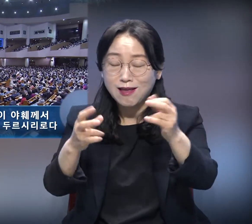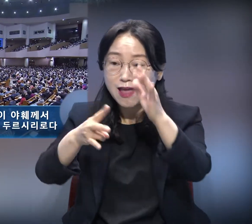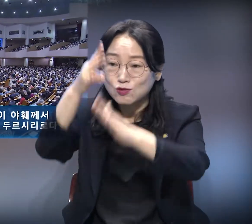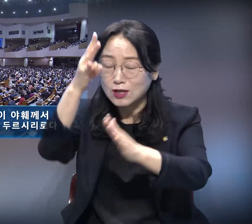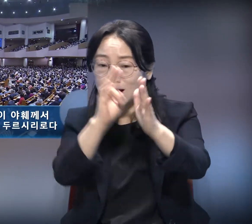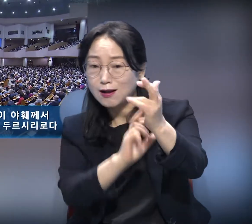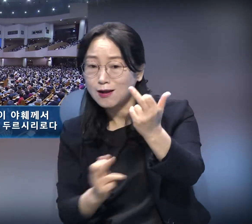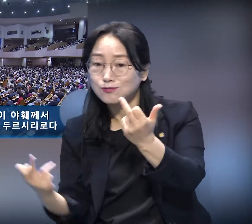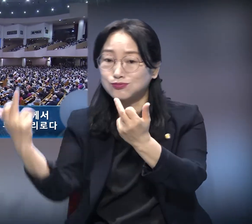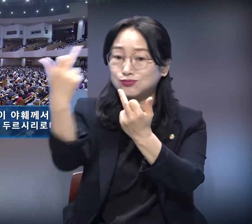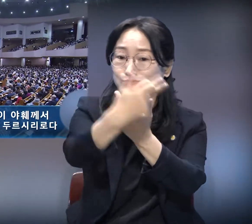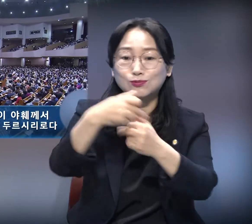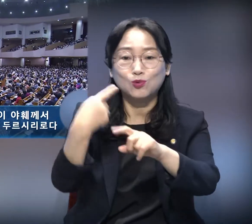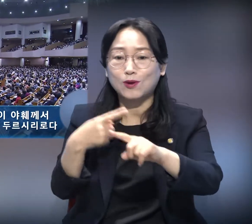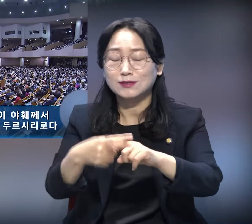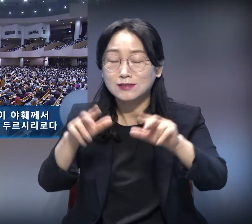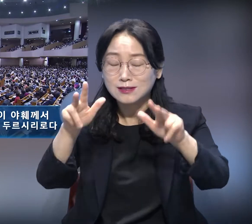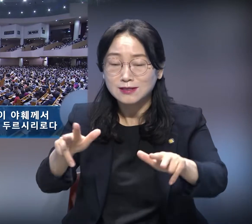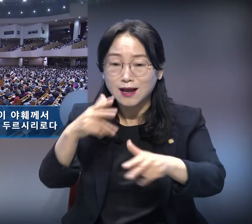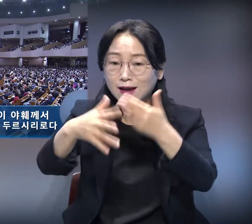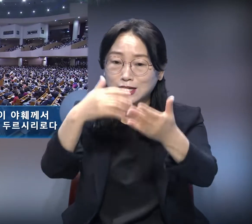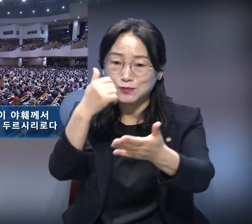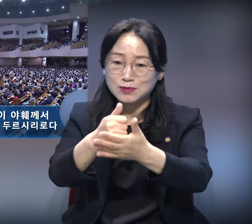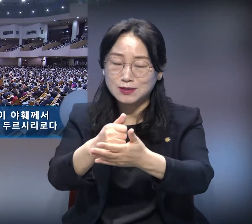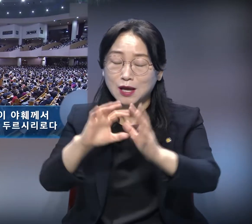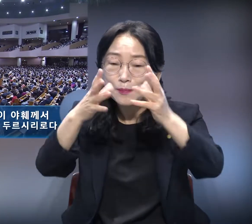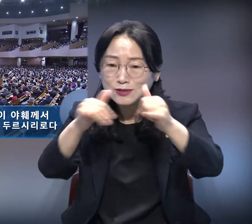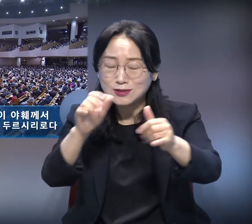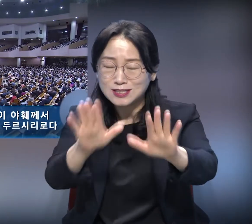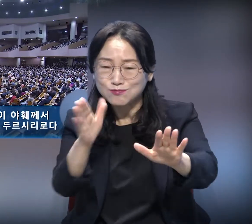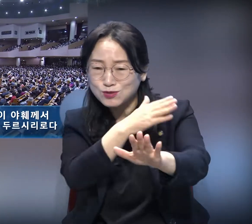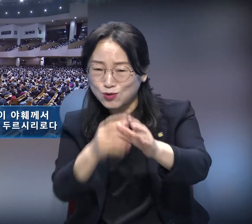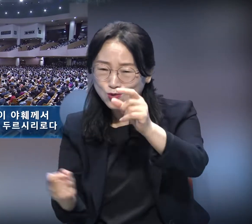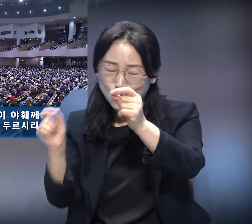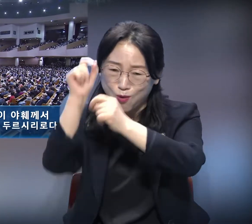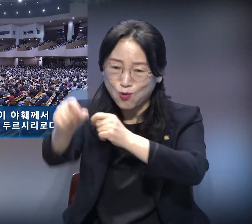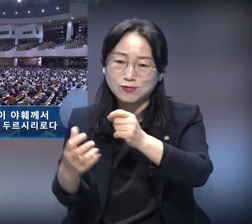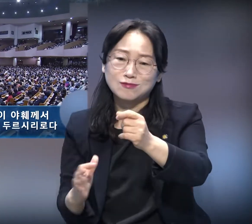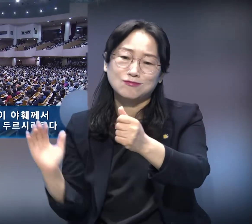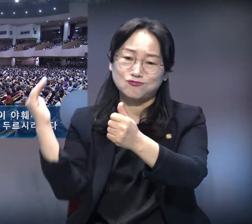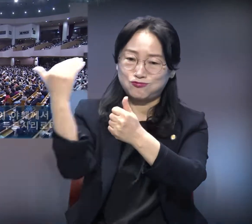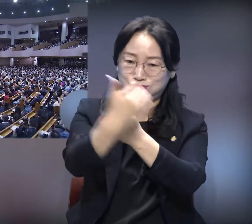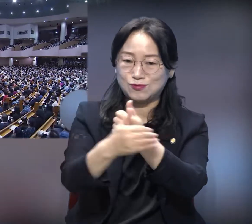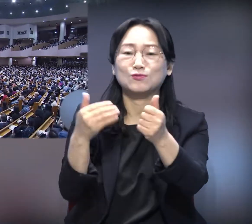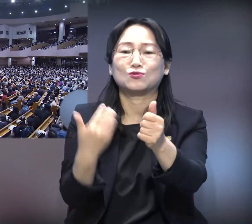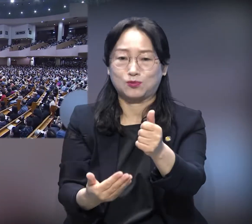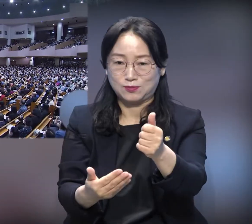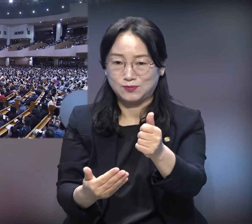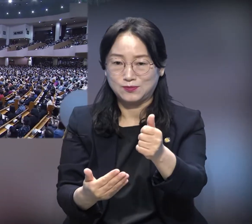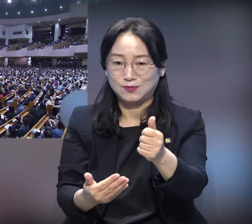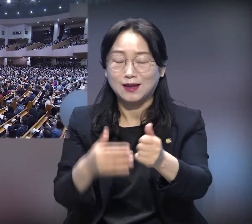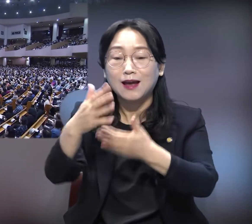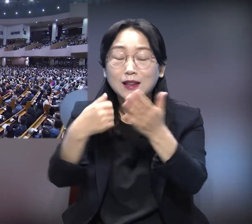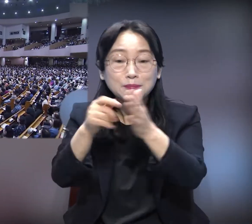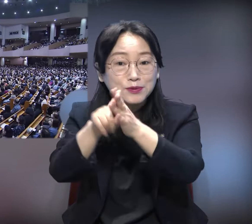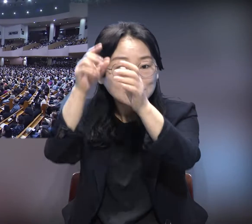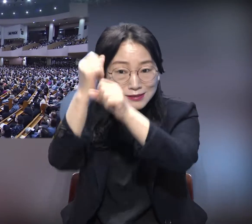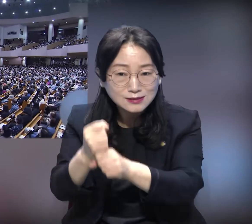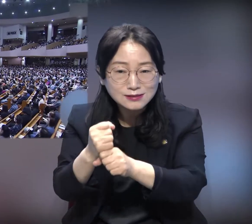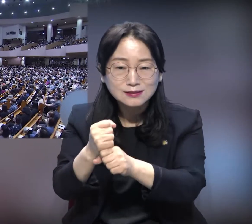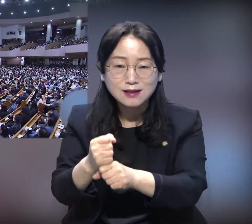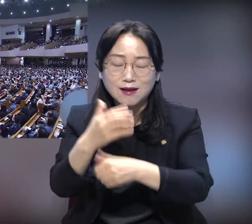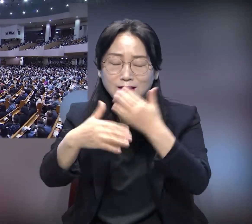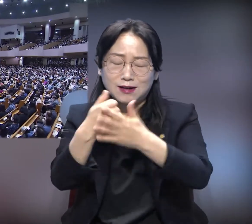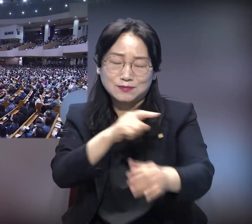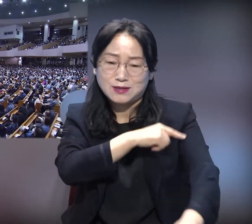같이 야훼께서 그의 백성을 지금부터 영원까지 두루시리로다. 하나님을 믿고 의지하며 하나님 제일주의